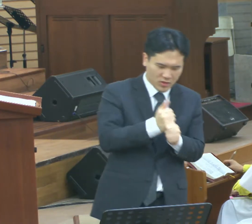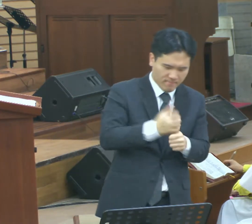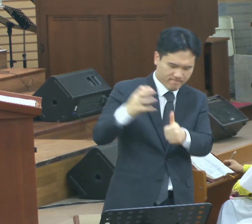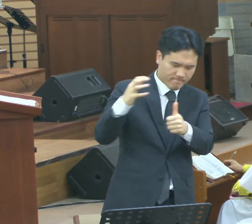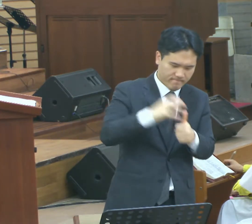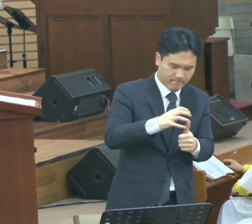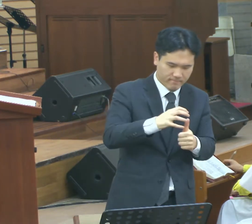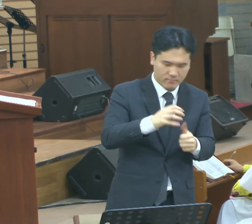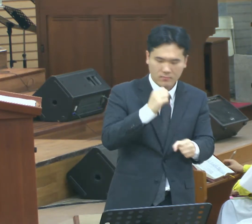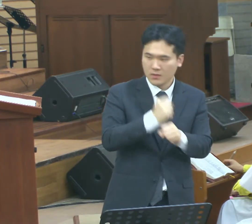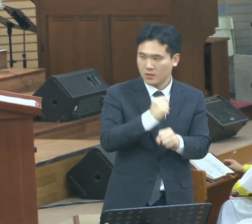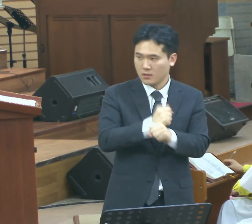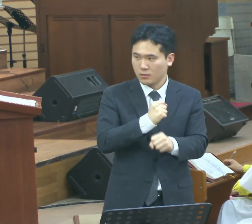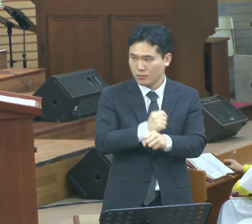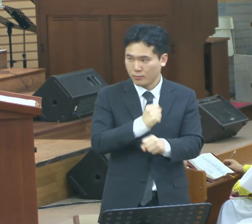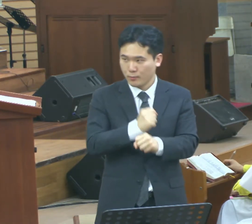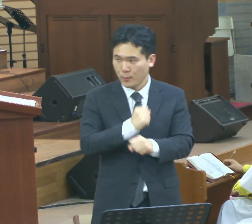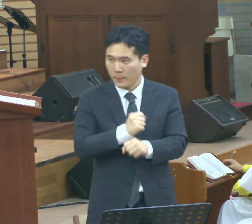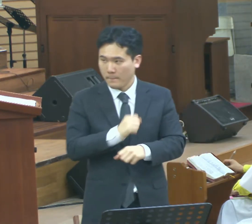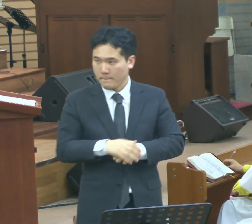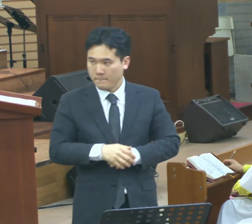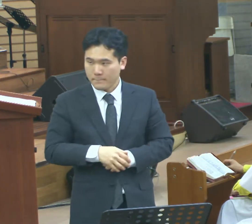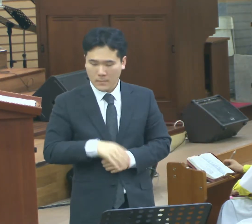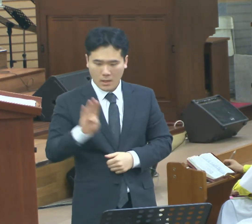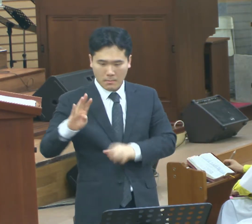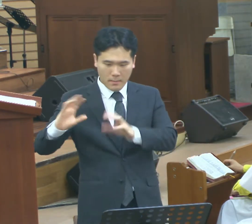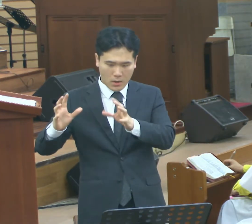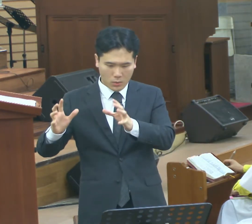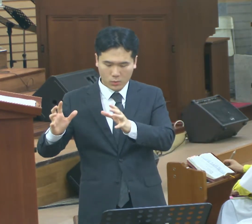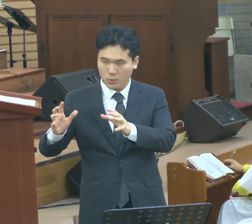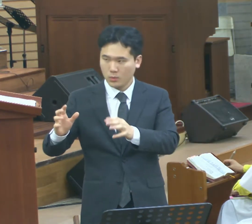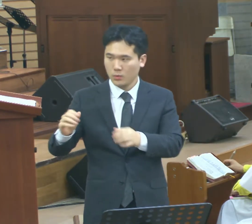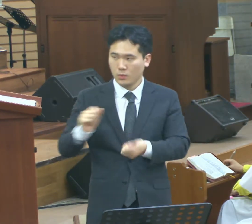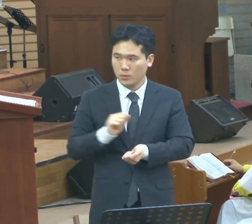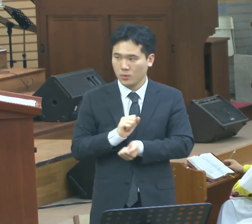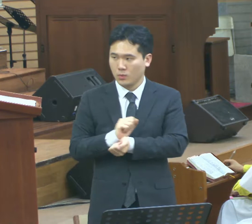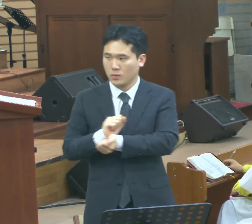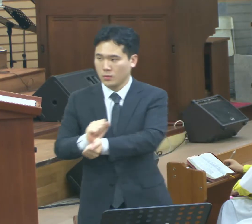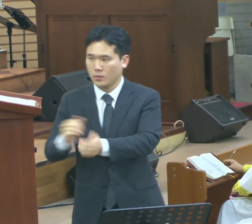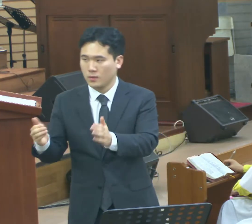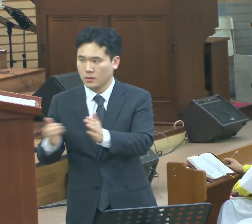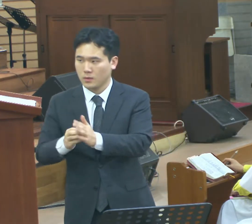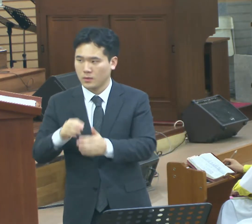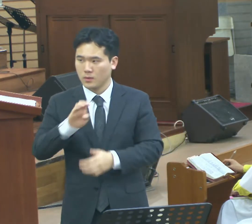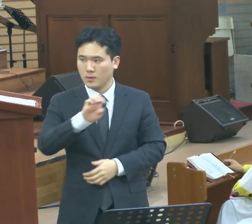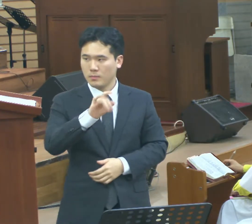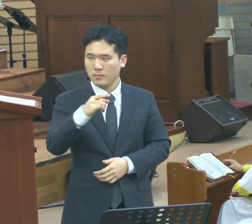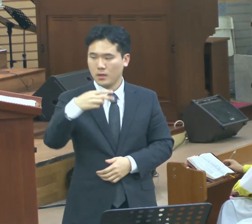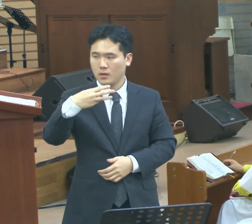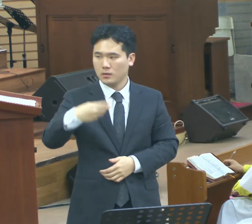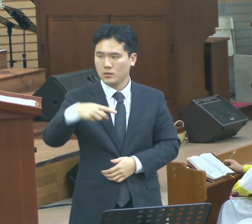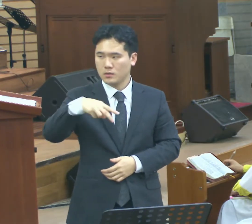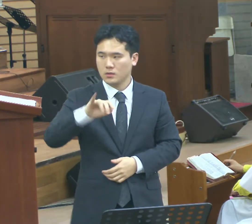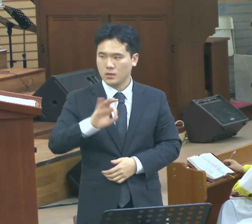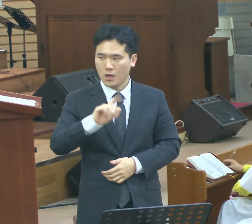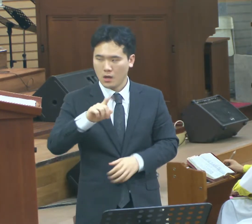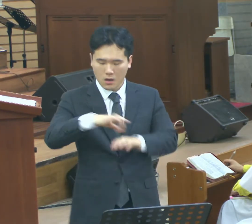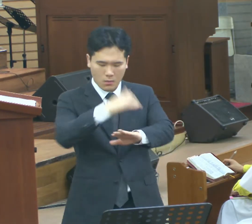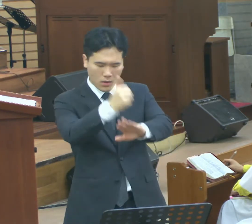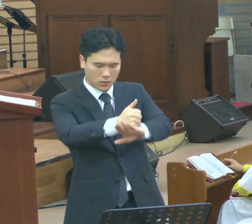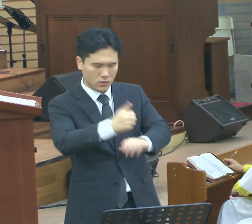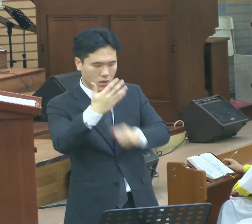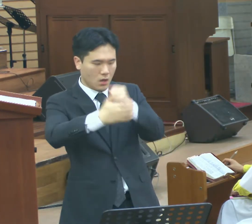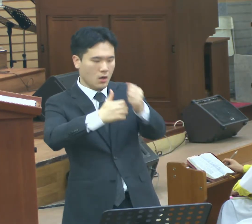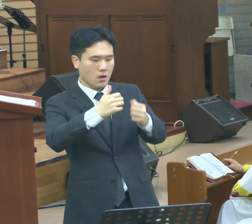것처럼 바벨론으로 잡혀간 다음에 바벨론의 왕들과 페르시아의 왕들이 하나님이